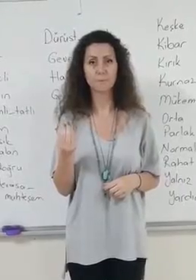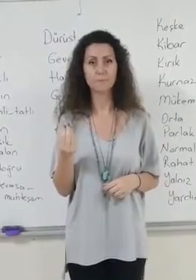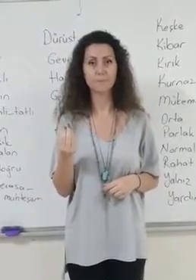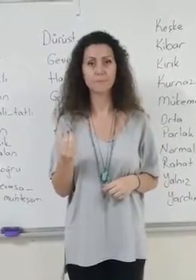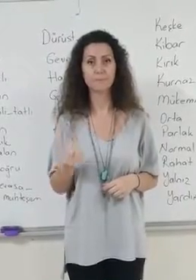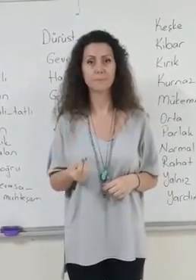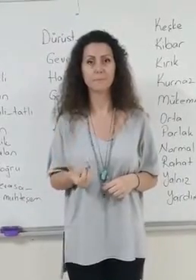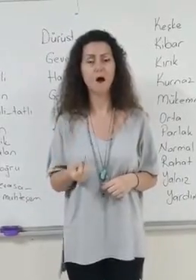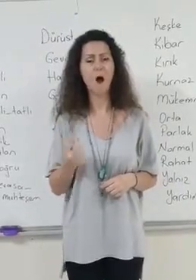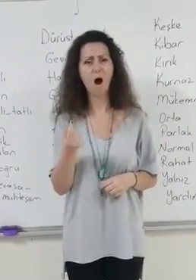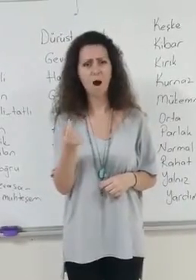az,